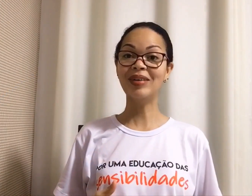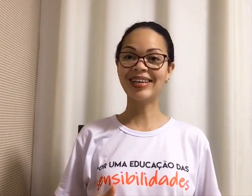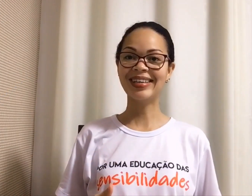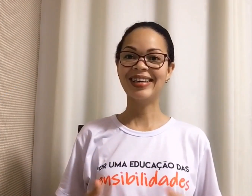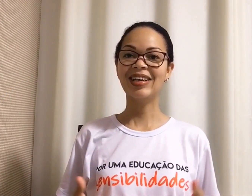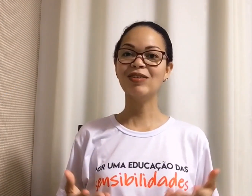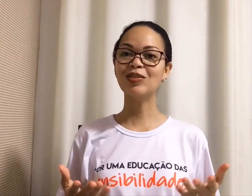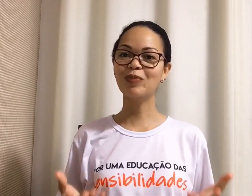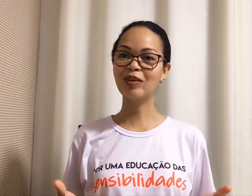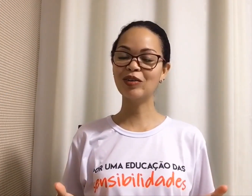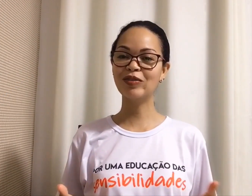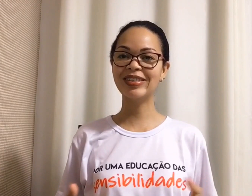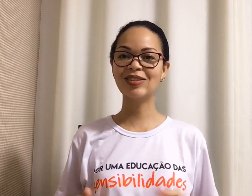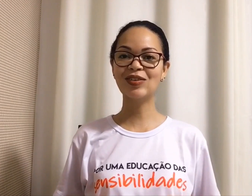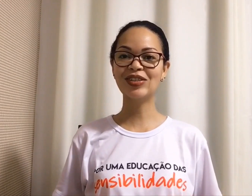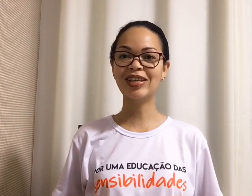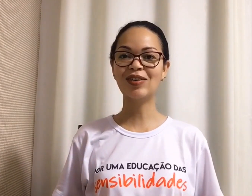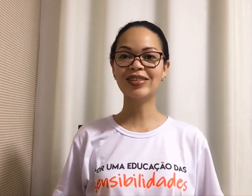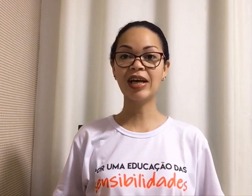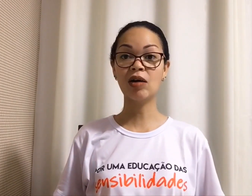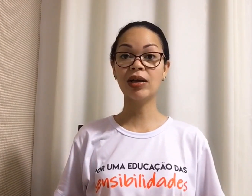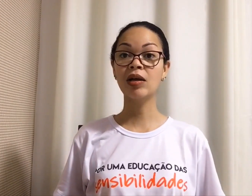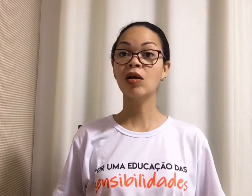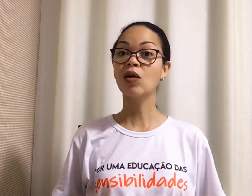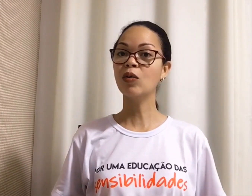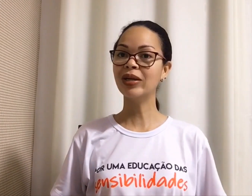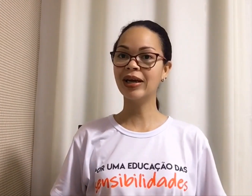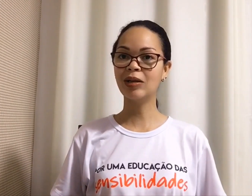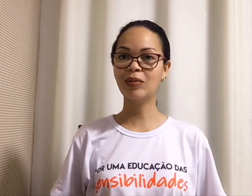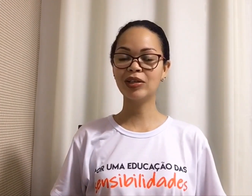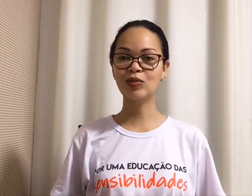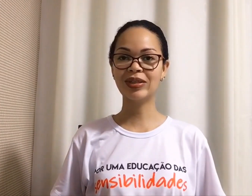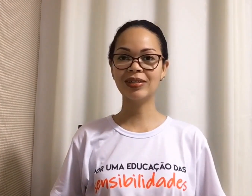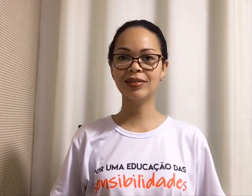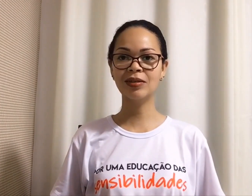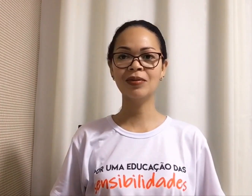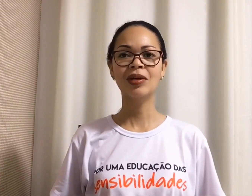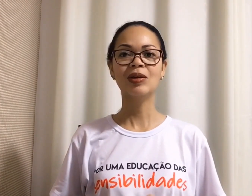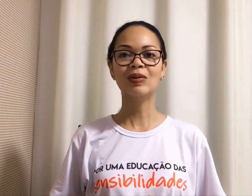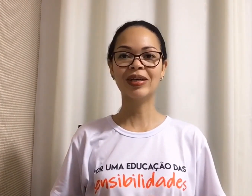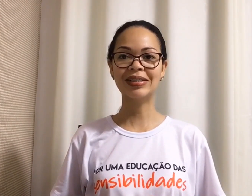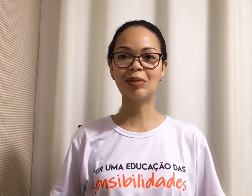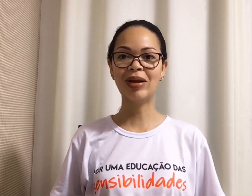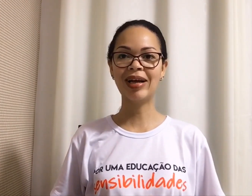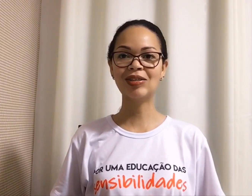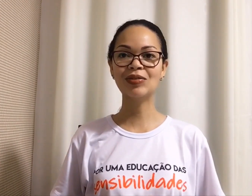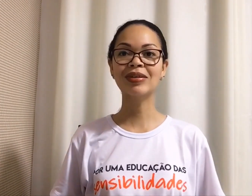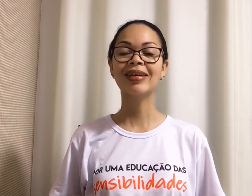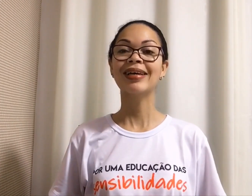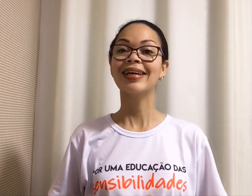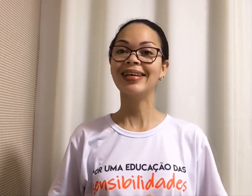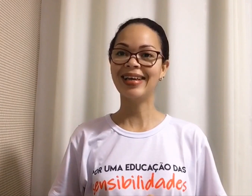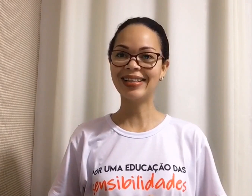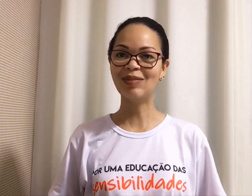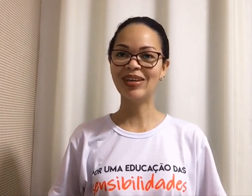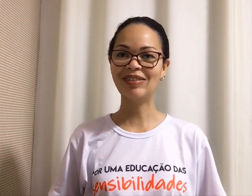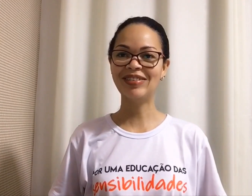Bem, eu espero que vocês gostem da nossa aula. Obrigada pela sua atenção, um grande abraço e até breve.